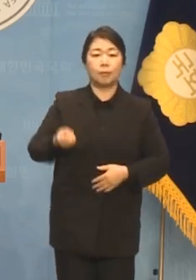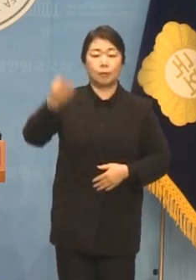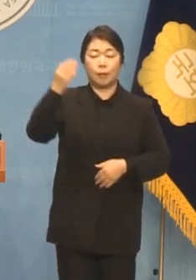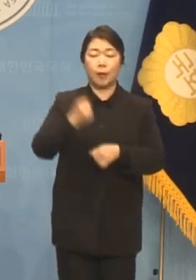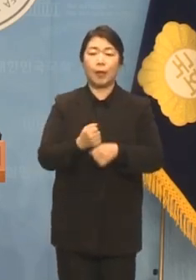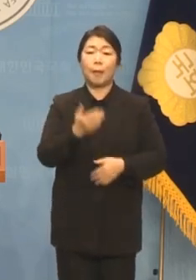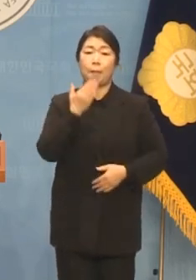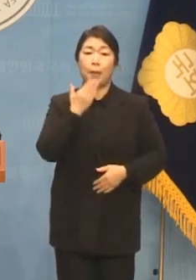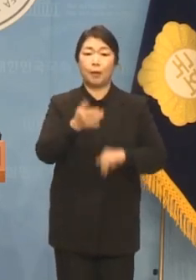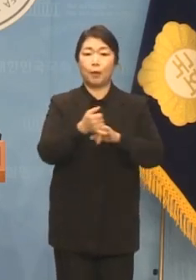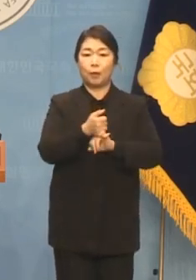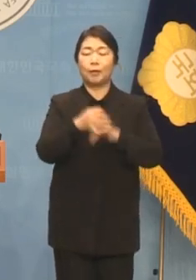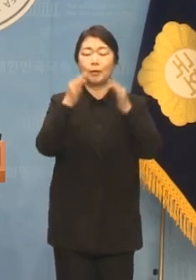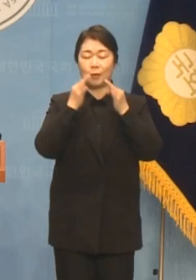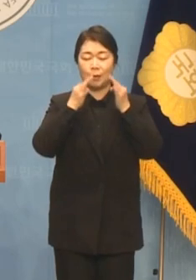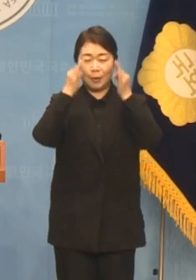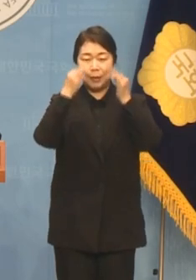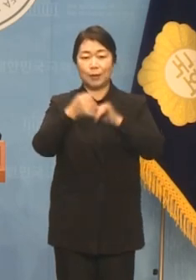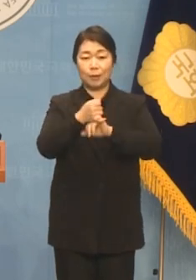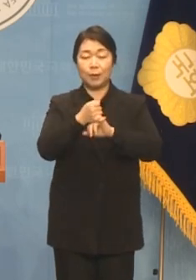있도록 최선을